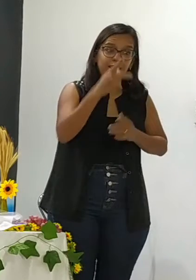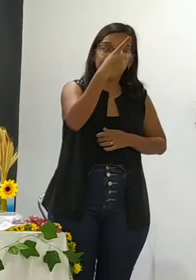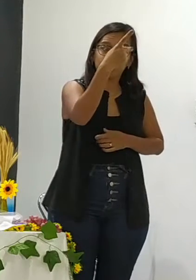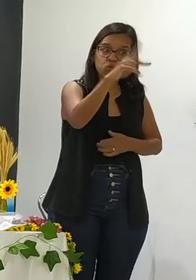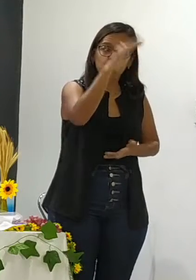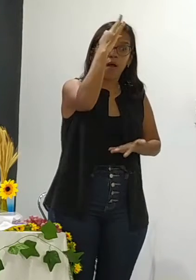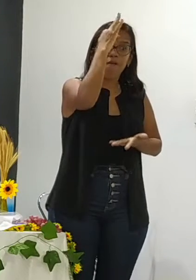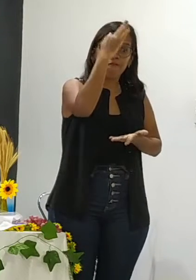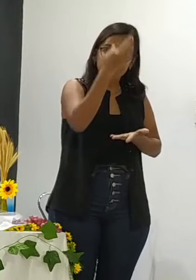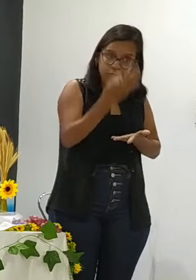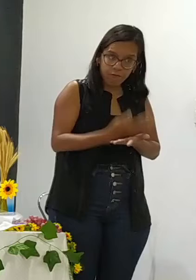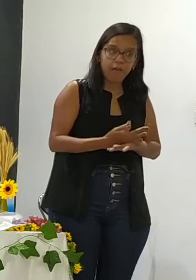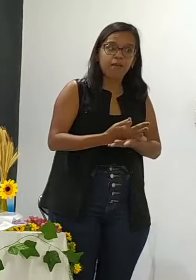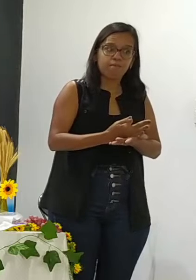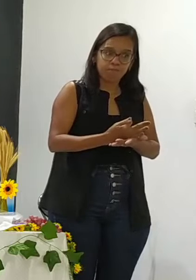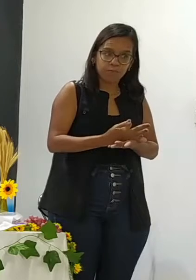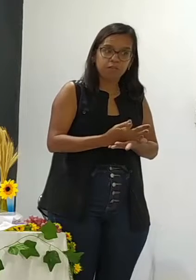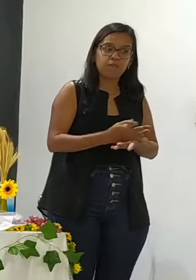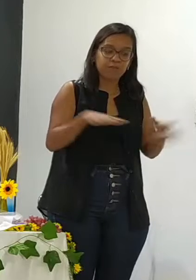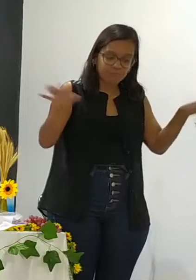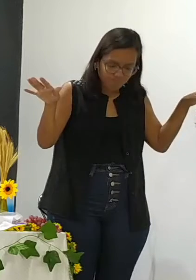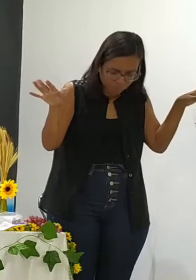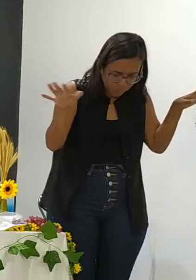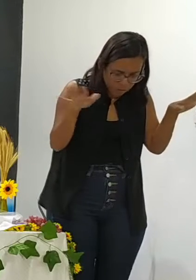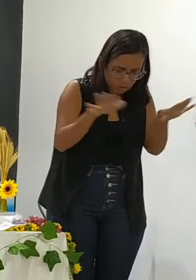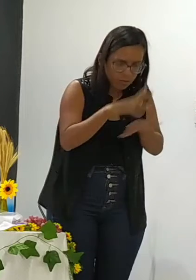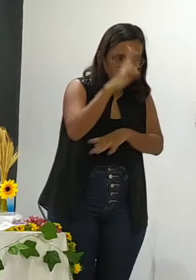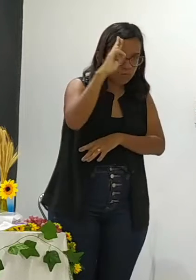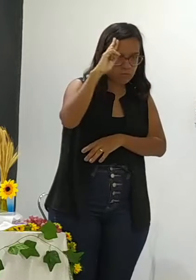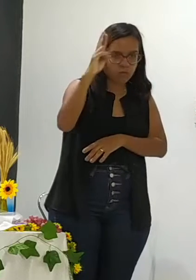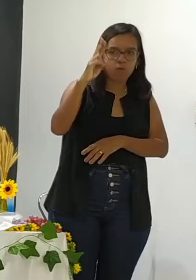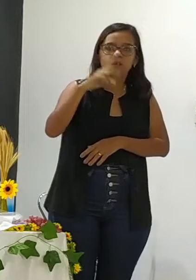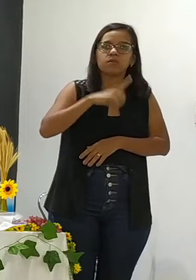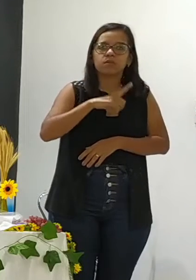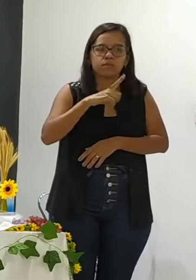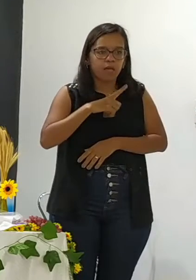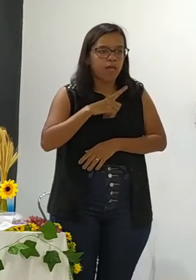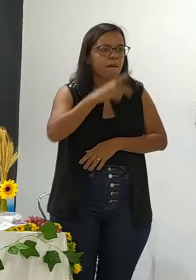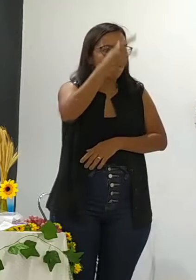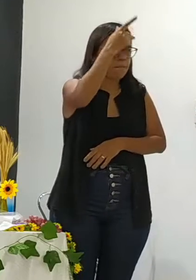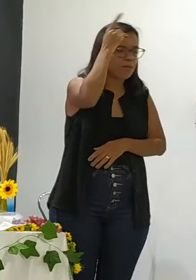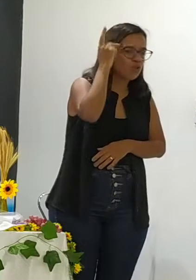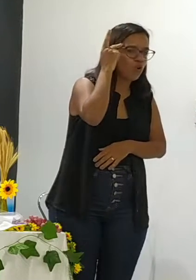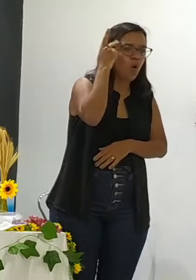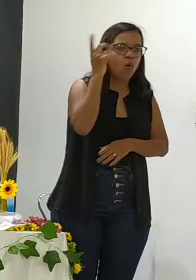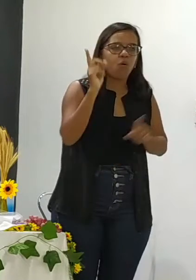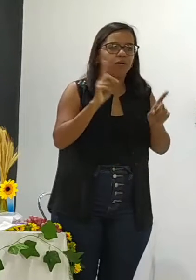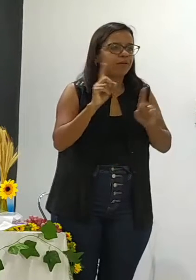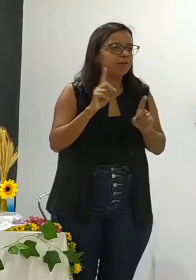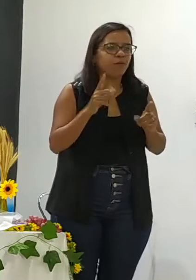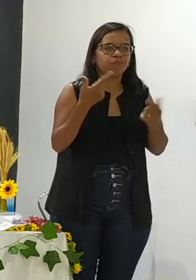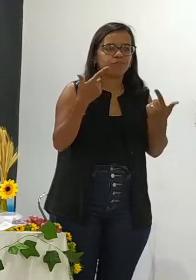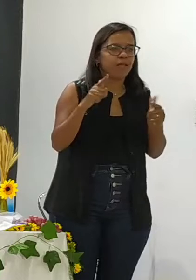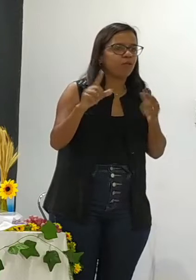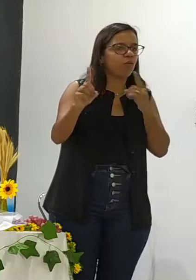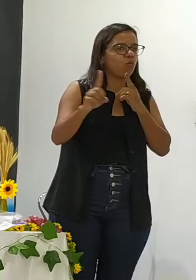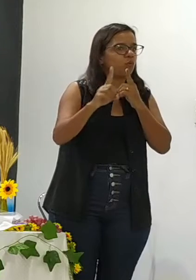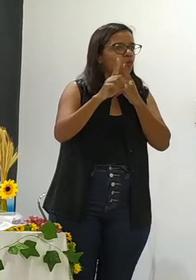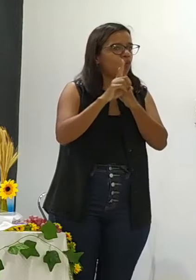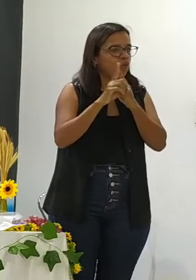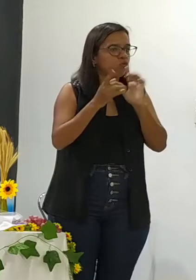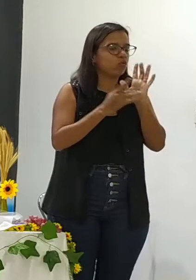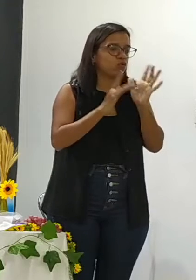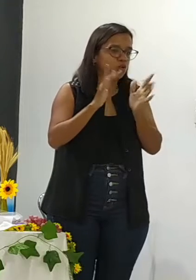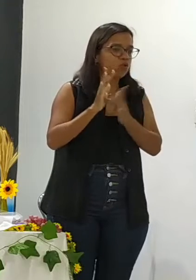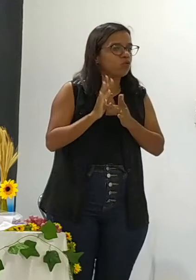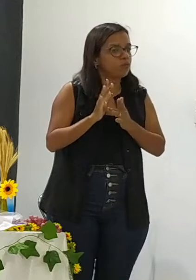ele vai se render aos pés do Senhor. Você vê aqui um homem que por acaso a sua esposa ainda não teve esse encontro verdadeiro com